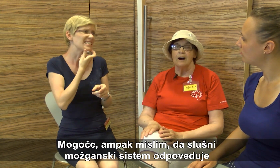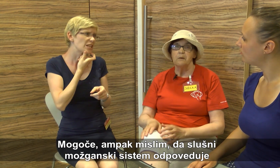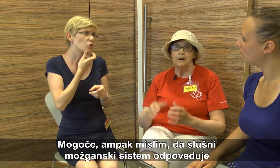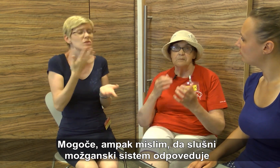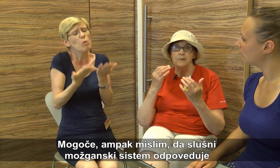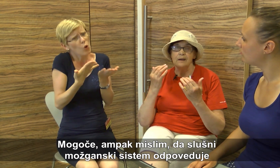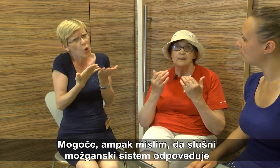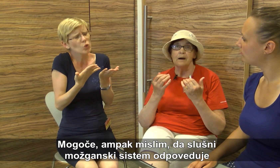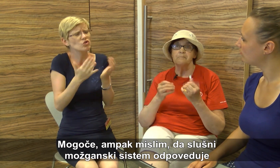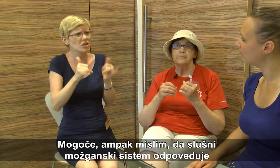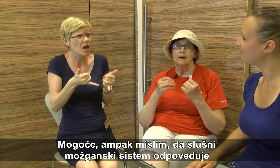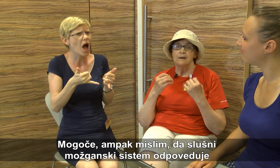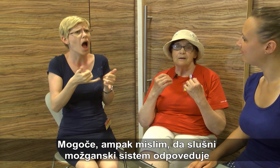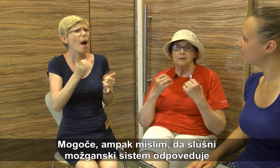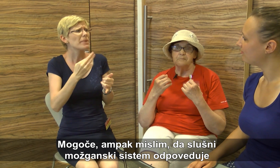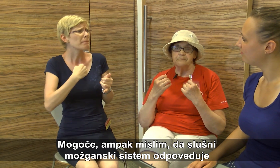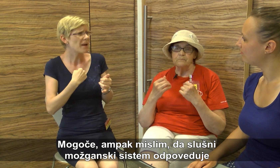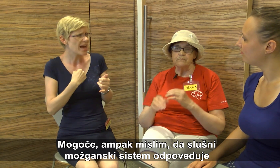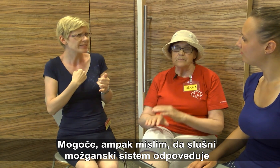mogoče, ampak meni je,